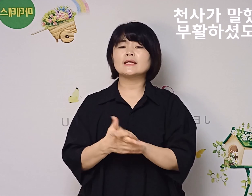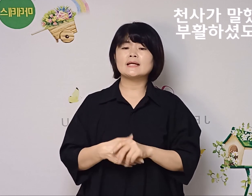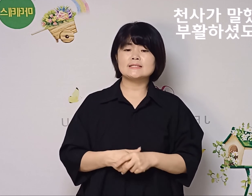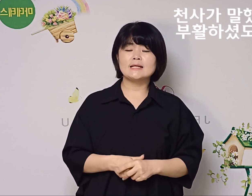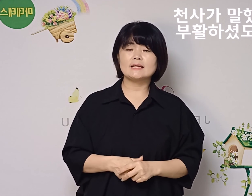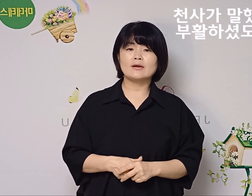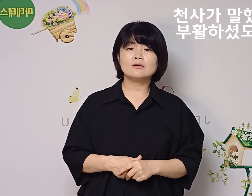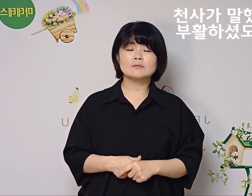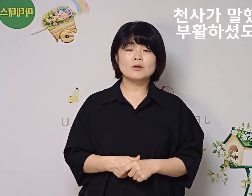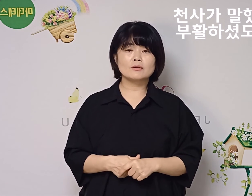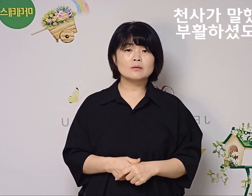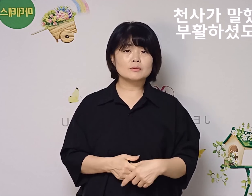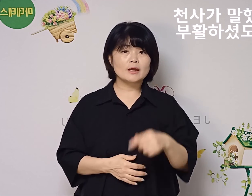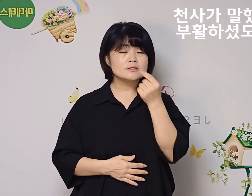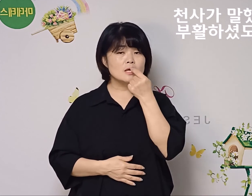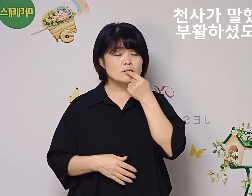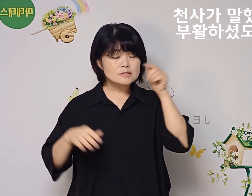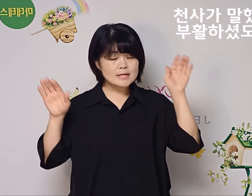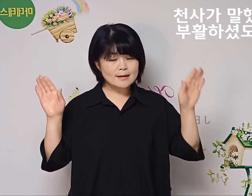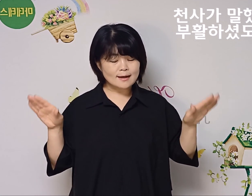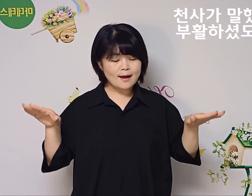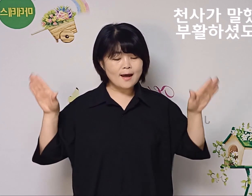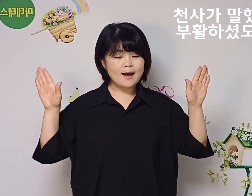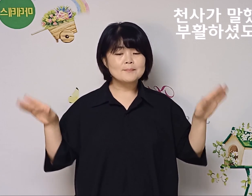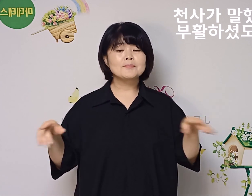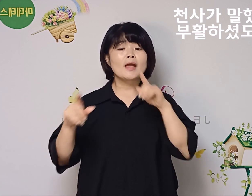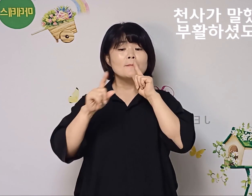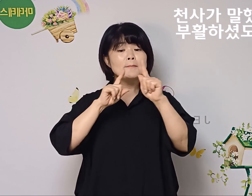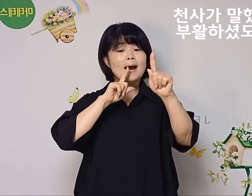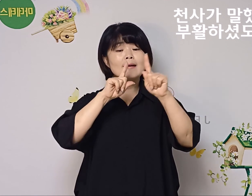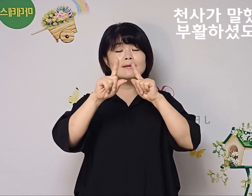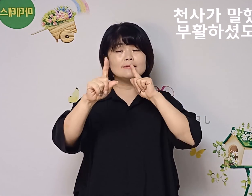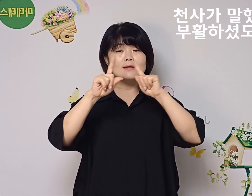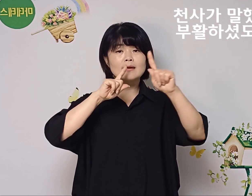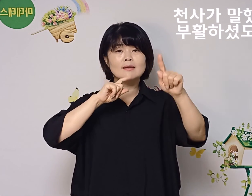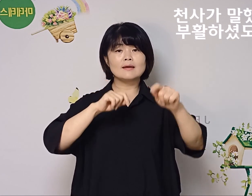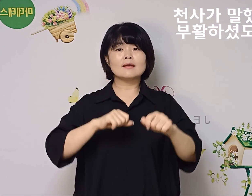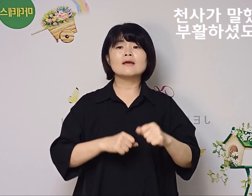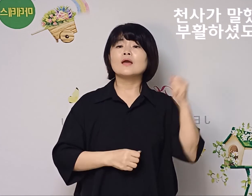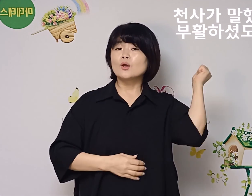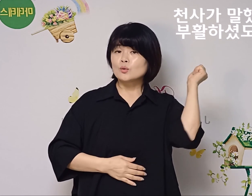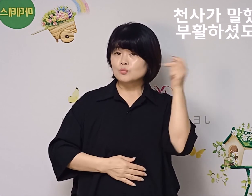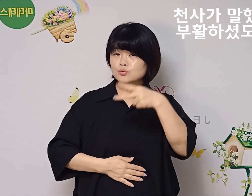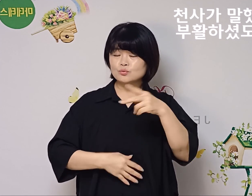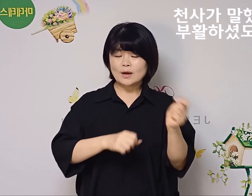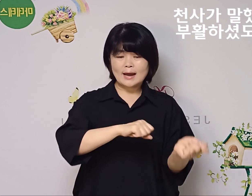여기까지 할게요. 그럼 연결해 볼게요. 천사가 말했네.